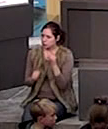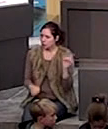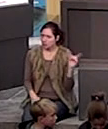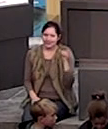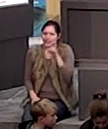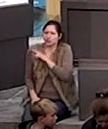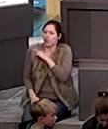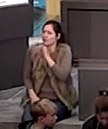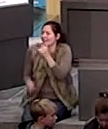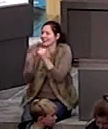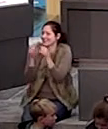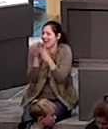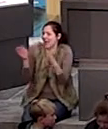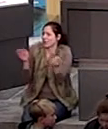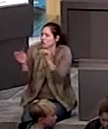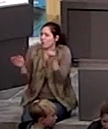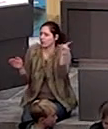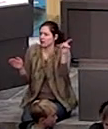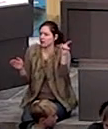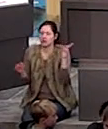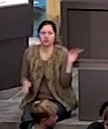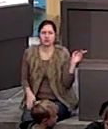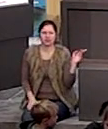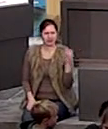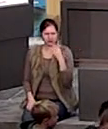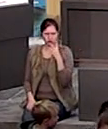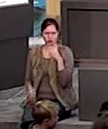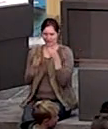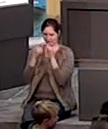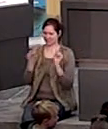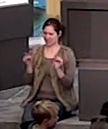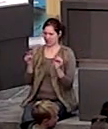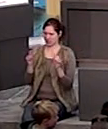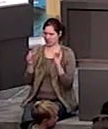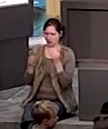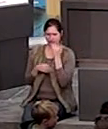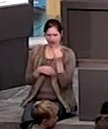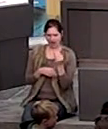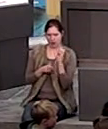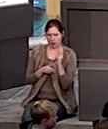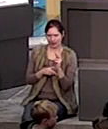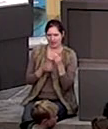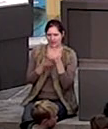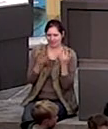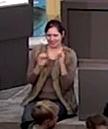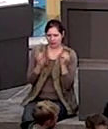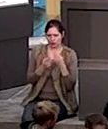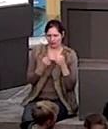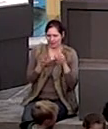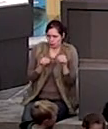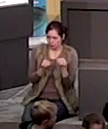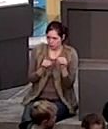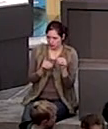jaar? Ja, want dat zijn nog twee verschillende dingen. Hè? Dus je kunt vragen, wanneer zouden we dat kunnen doen?